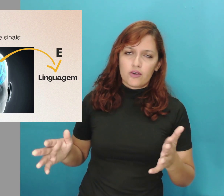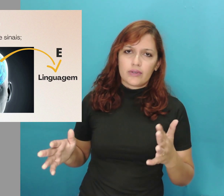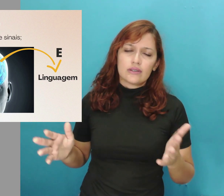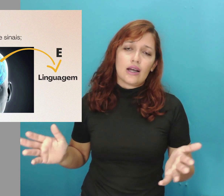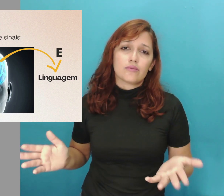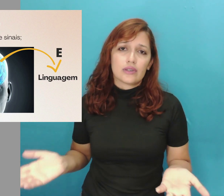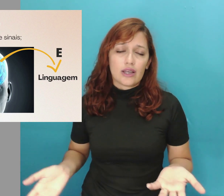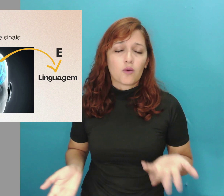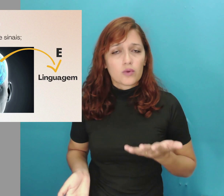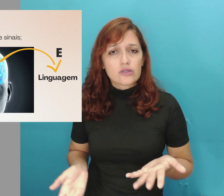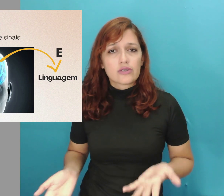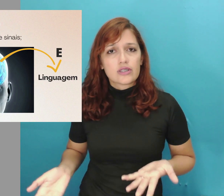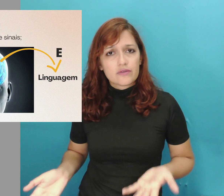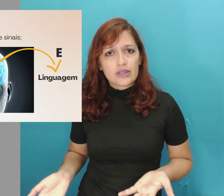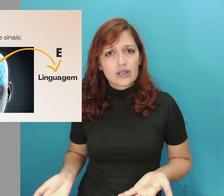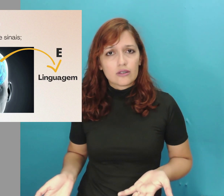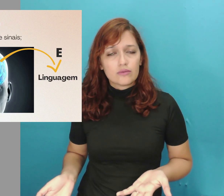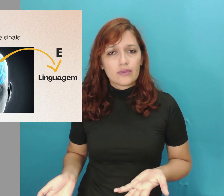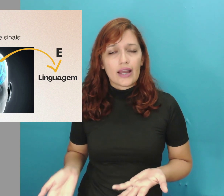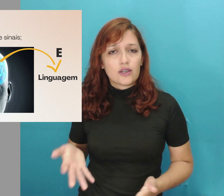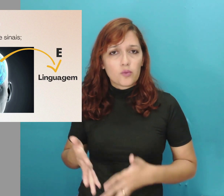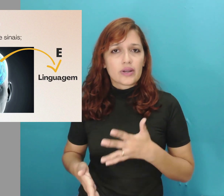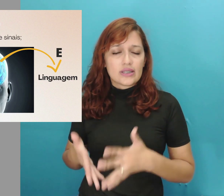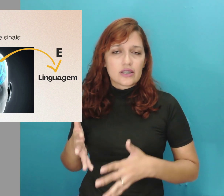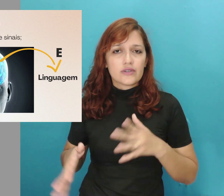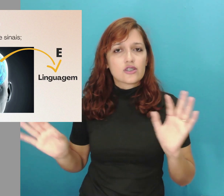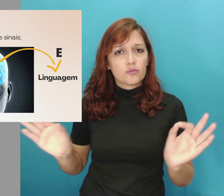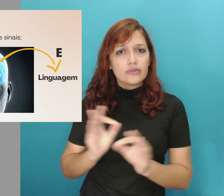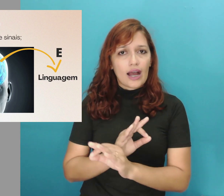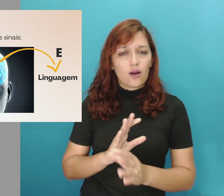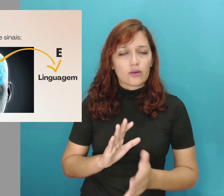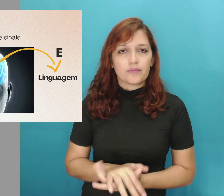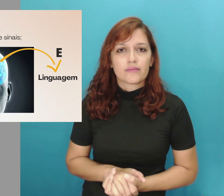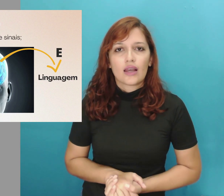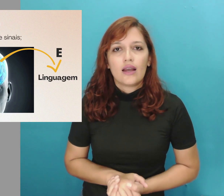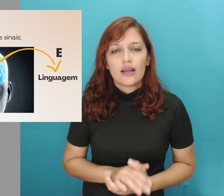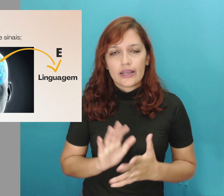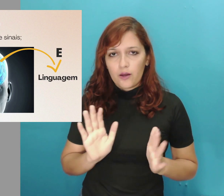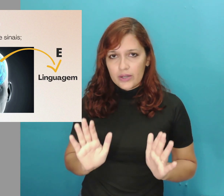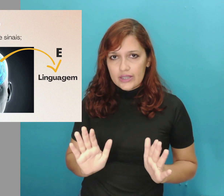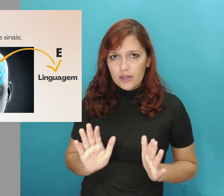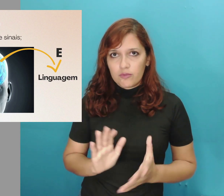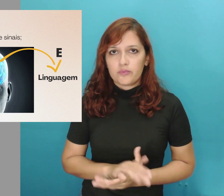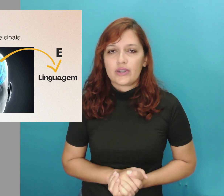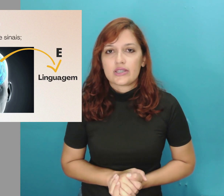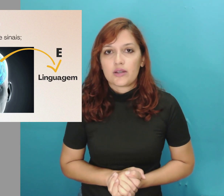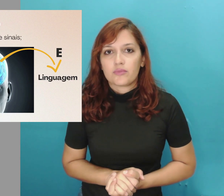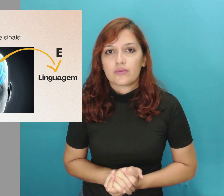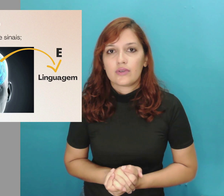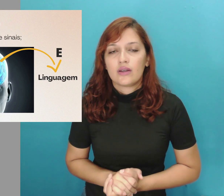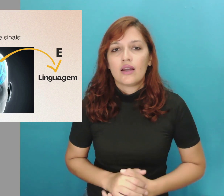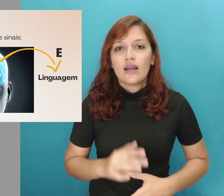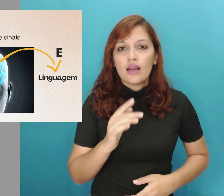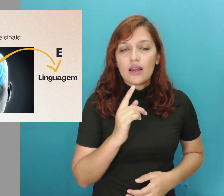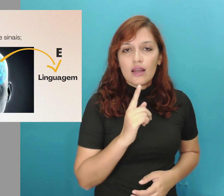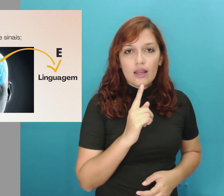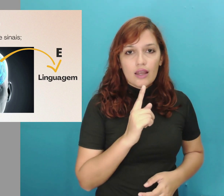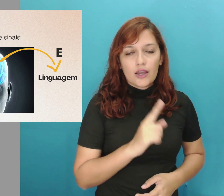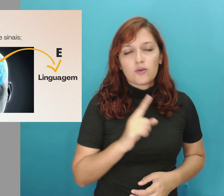forma? Não, algumas coisas ficam incompreensíveis se eu mudar a ordem. Quer um exemplo? Por exemplo, eu